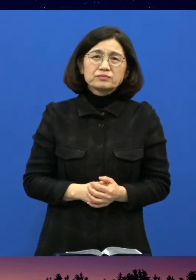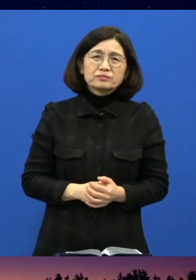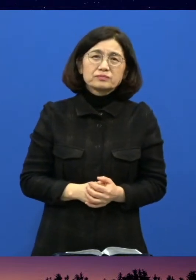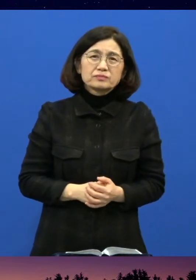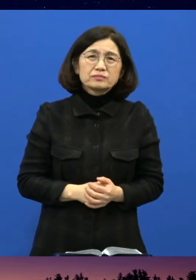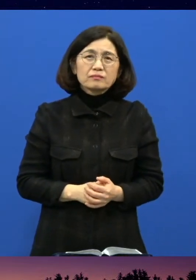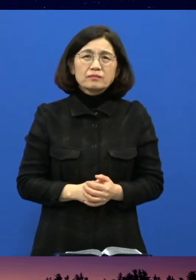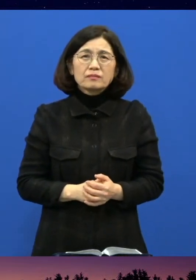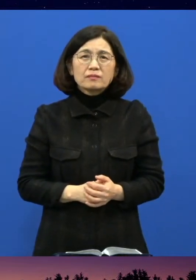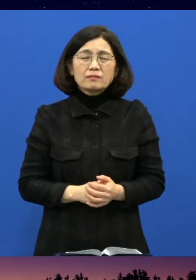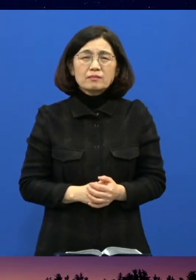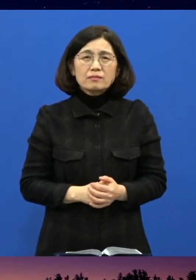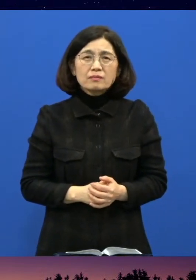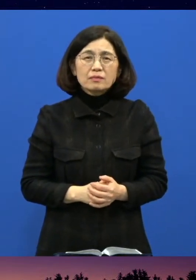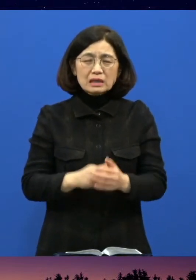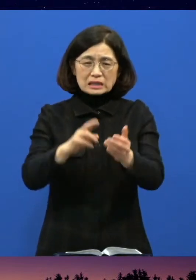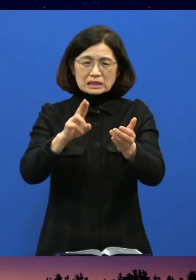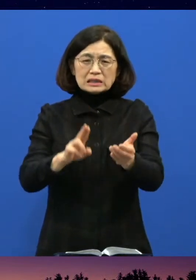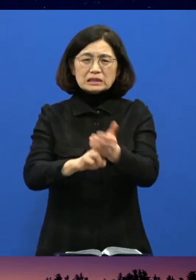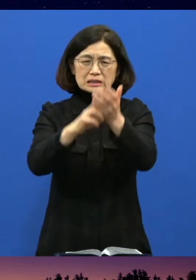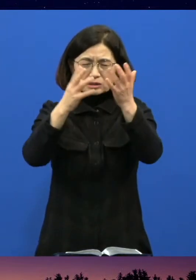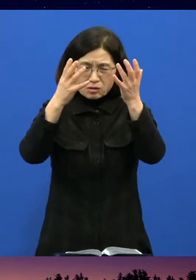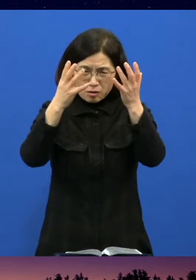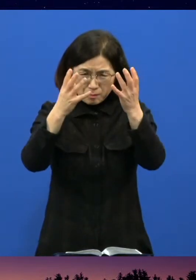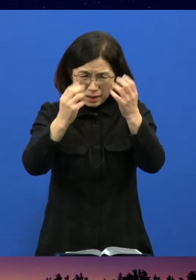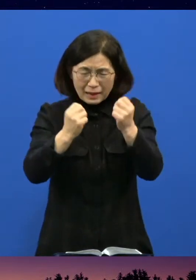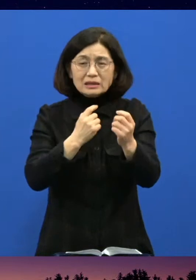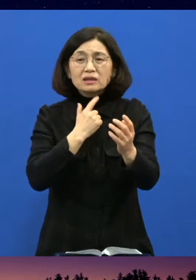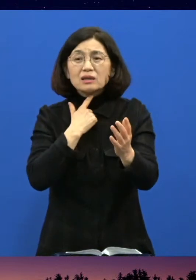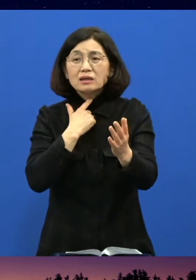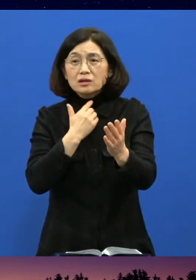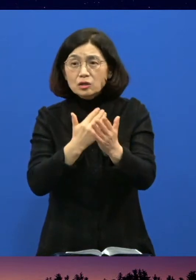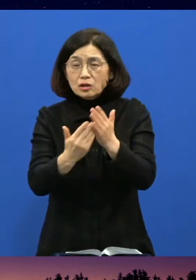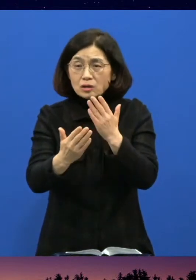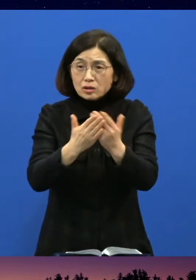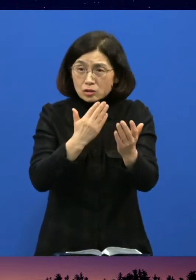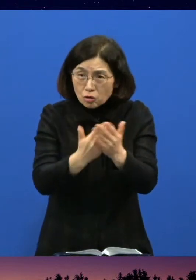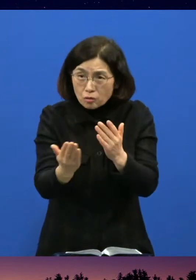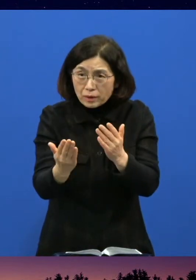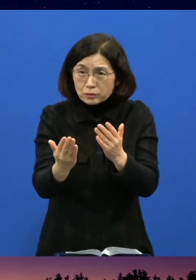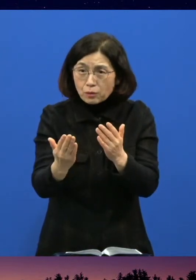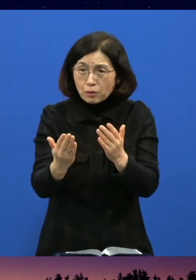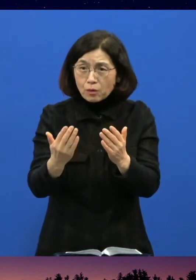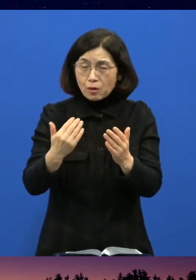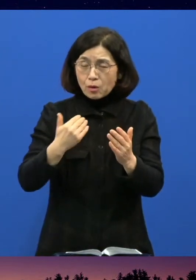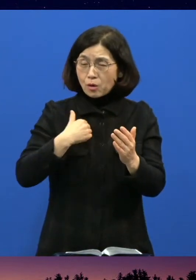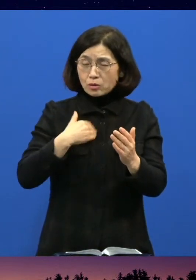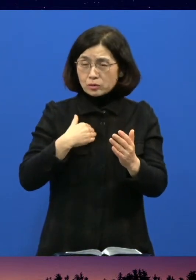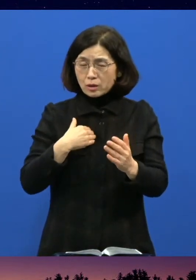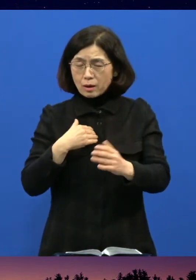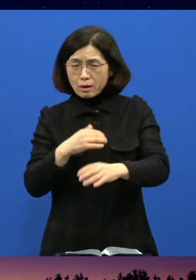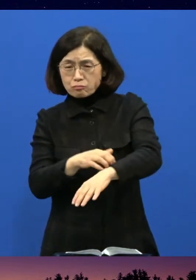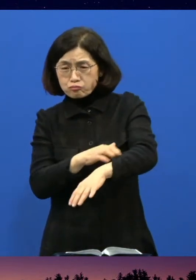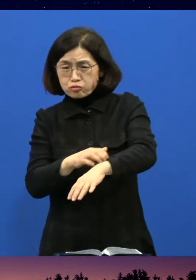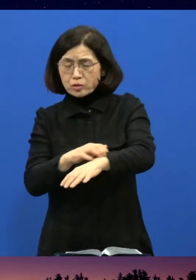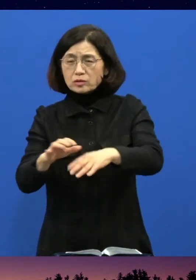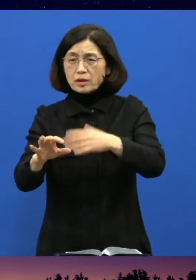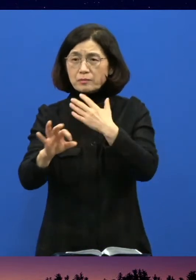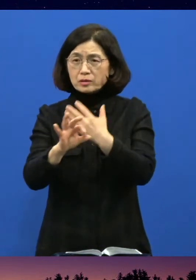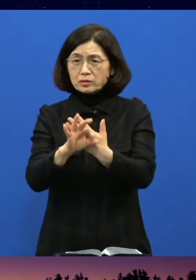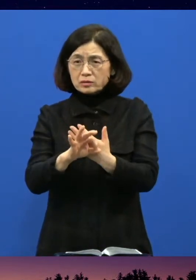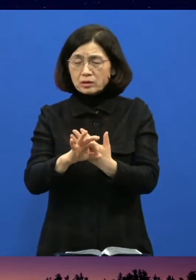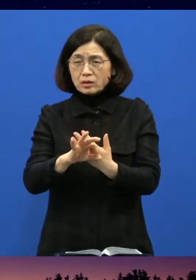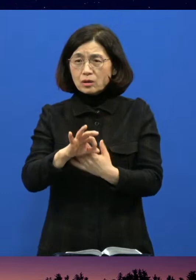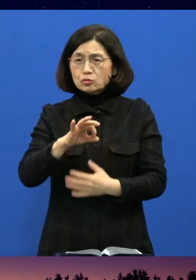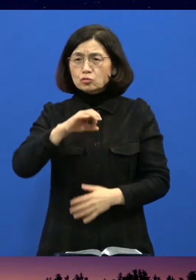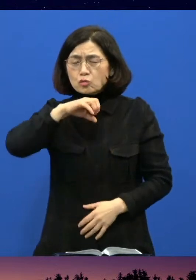여러분, 기적 속에 살아도요, 돌아서면 반역이에요. 내가 기도한 것이 금방 이루어지면 정말 그 기적 같은